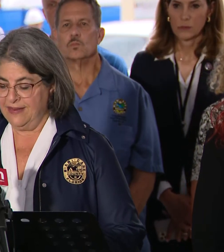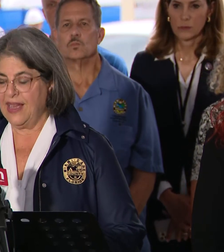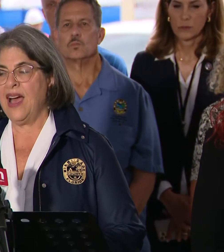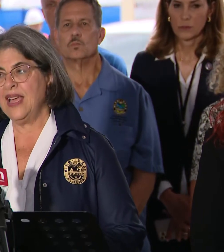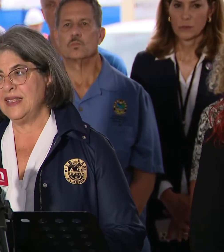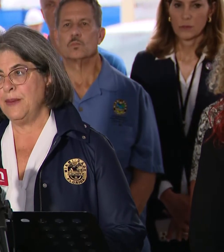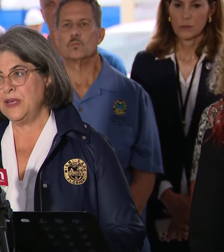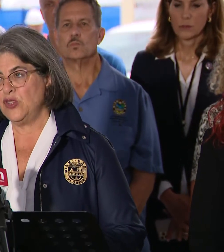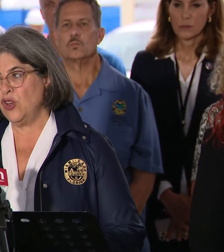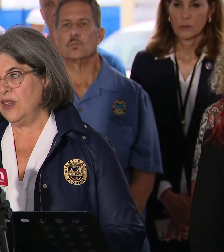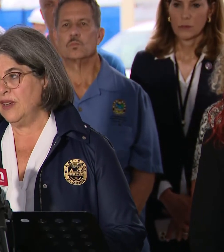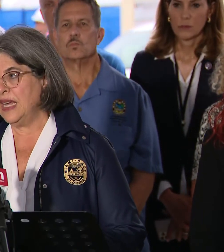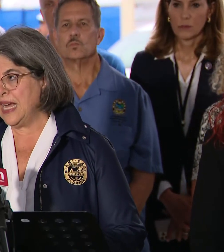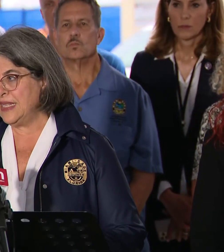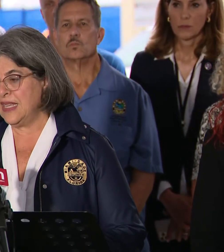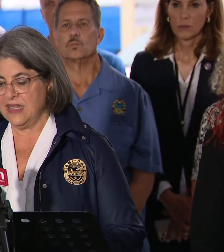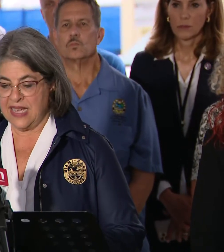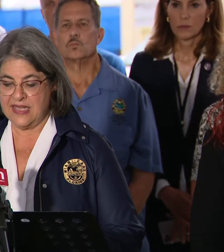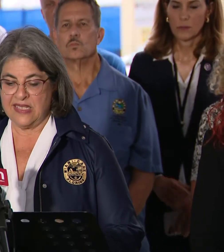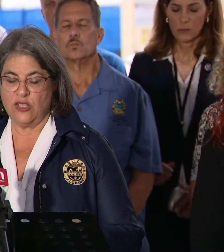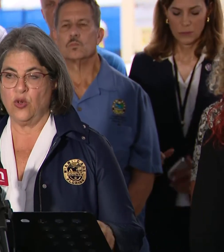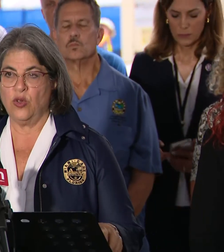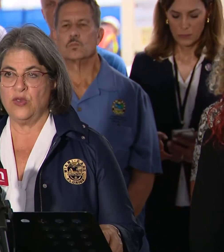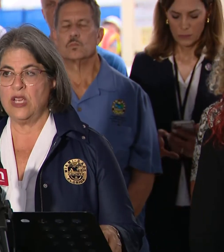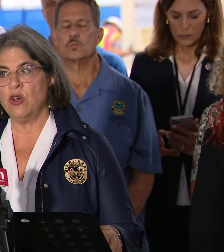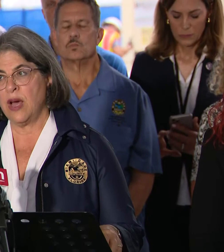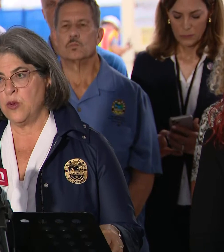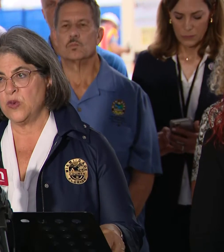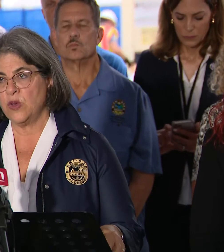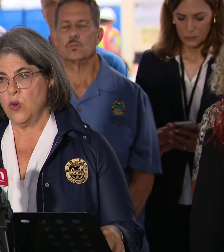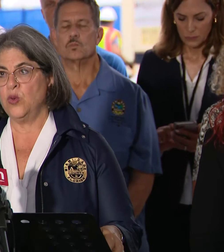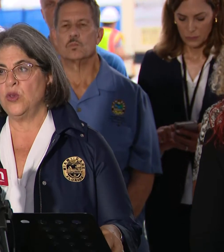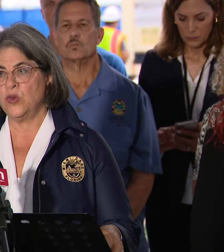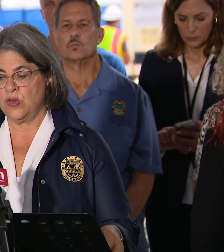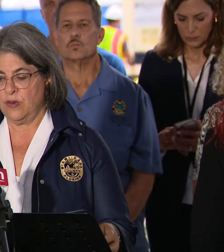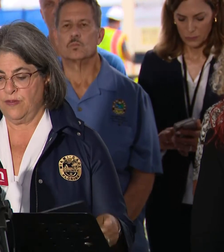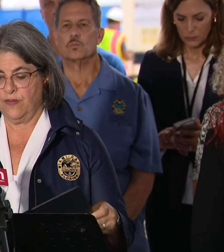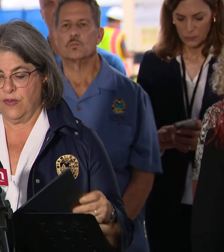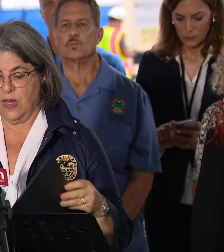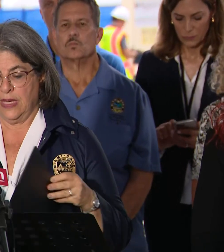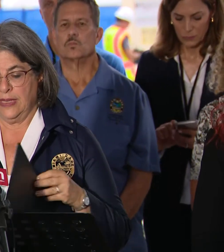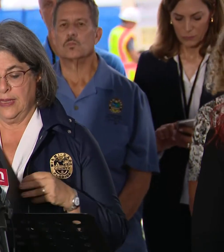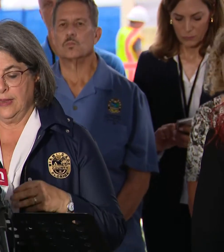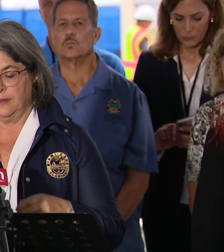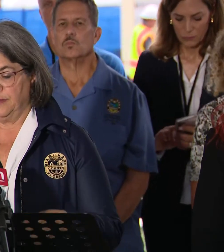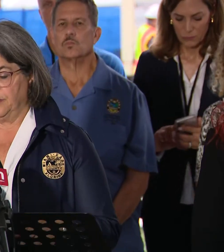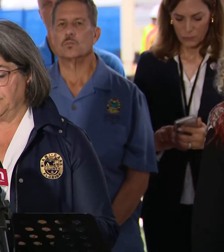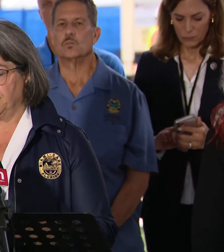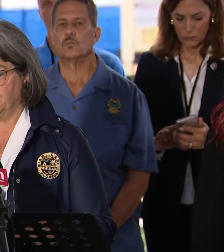fin a esta misión. Gracias a todos y oramos juntos.